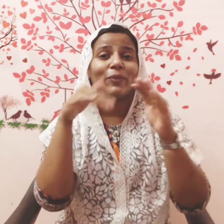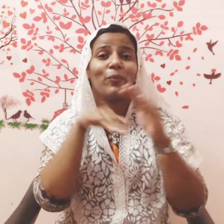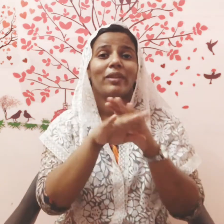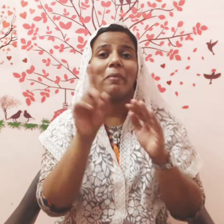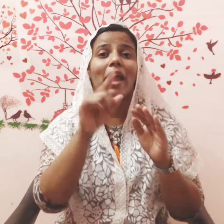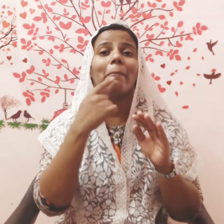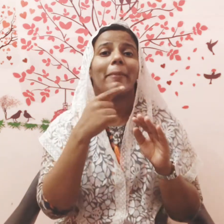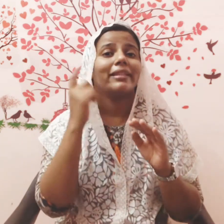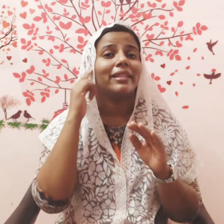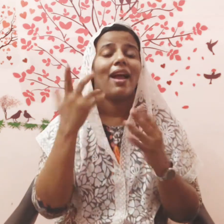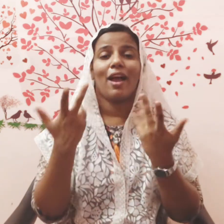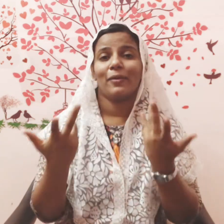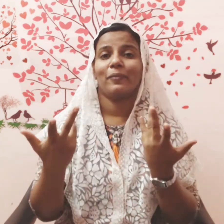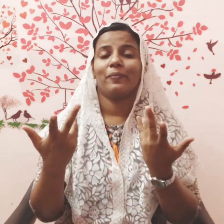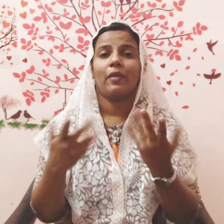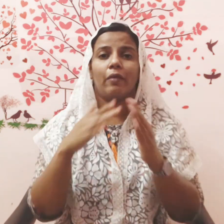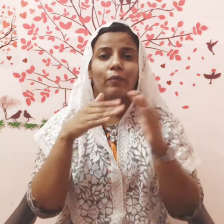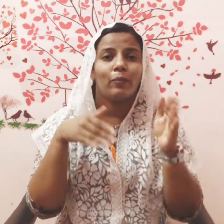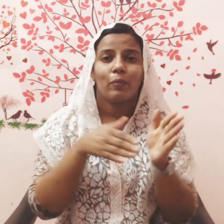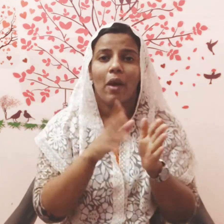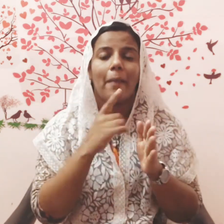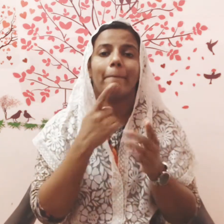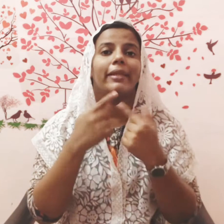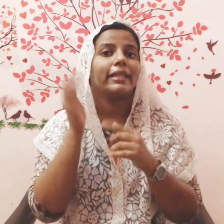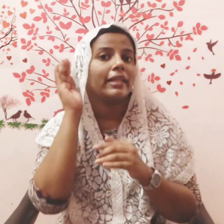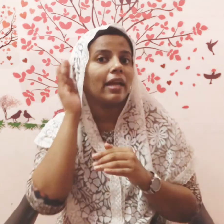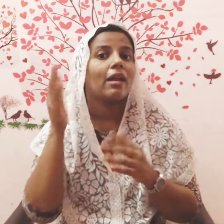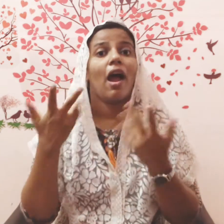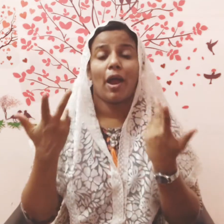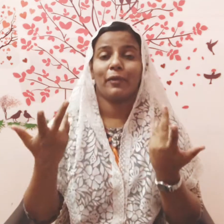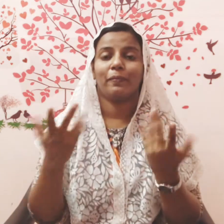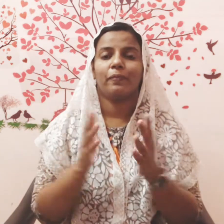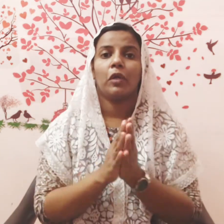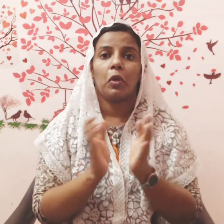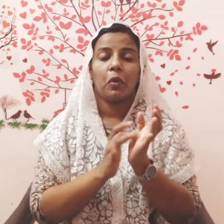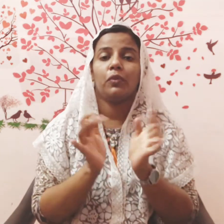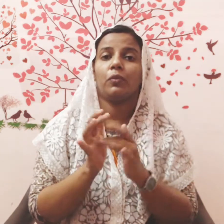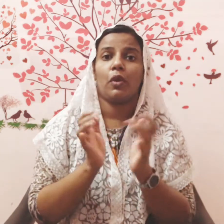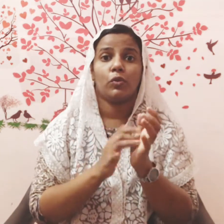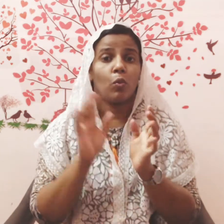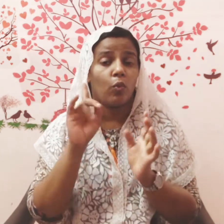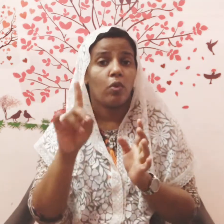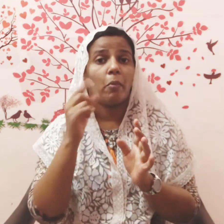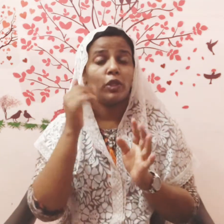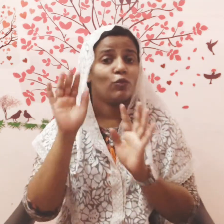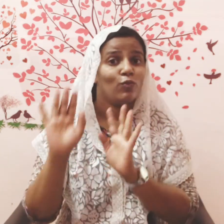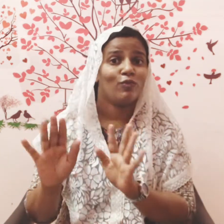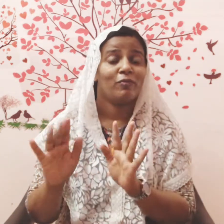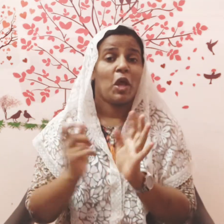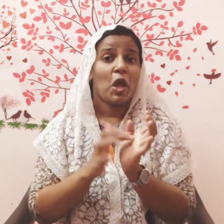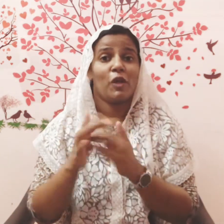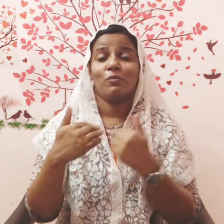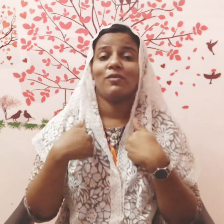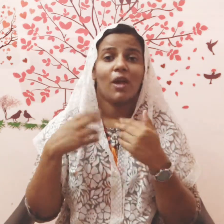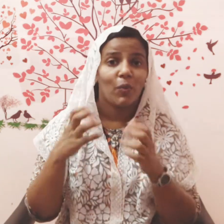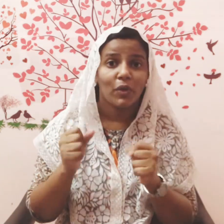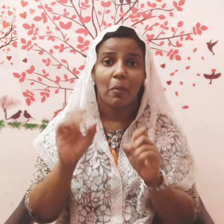പോയതായിരിക്കാം ഒരു പക്ഷേ. അവൾ വീടിനകത്തിരിക്കുമ്പോൾ അമൻ അവളുടെ സൈഡിൽ കൂടെ നടന്നു പോകുന്നവരും എല്ലാം പറഞ്ഞതായിരിക്കും. യേശു ഇങ്ങനെ, യേശു എന്ന് പറയുന്ന ഒരാളുണ്ട്, ഈ യേശു